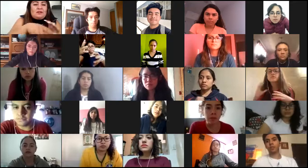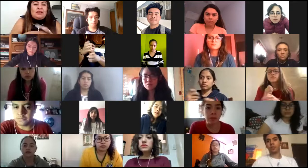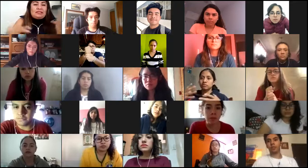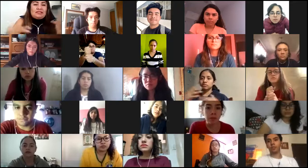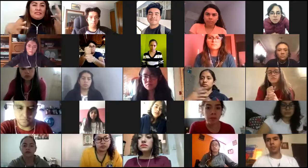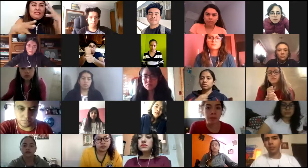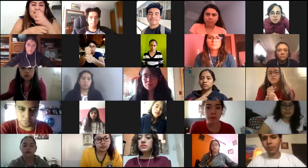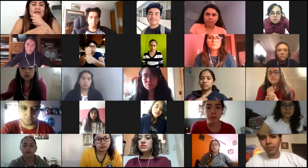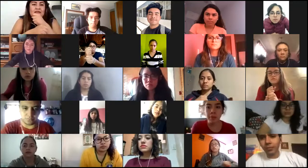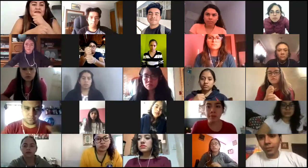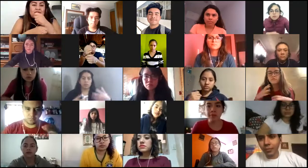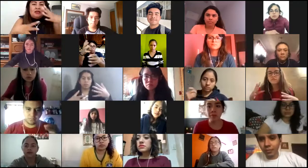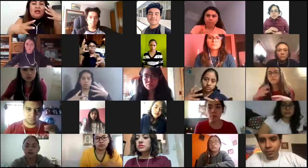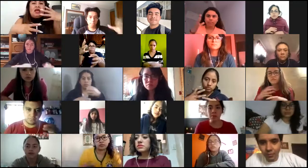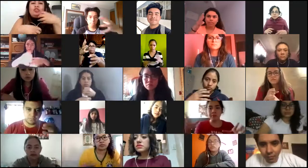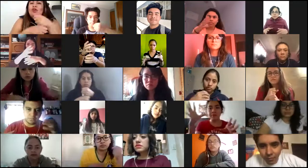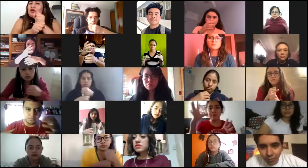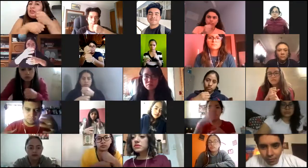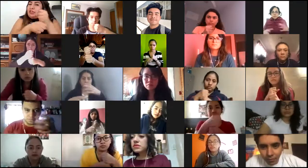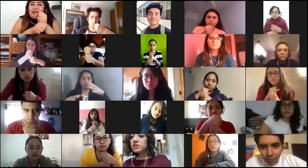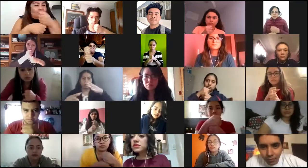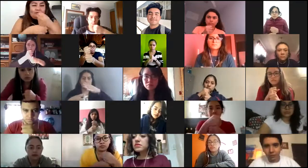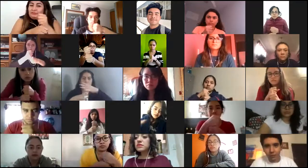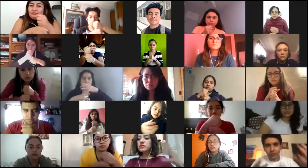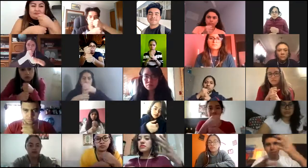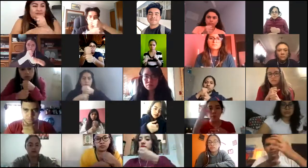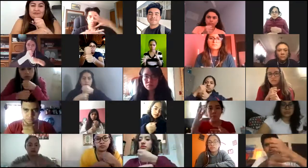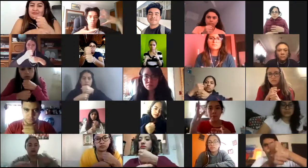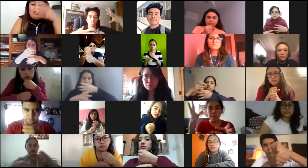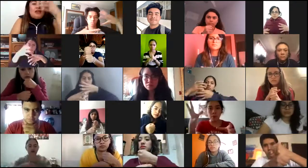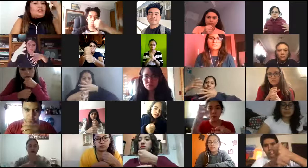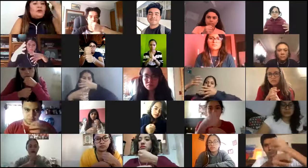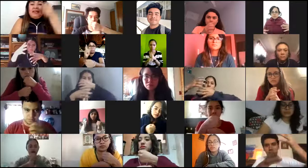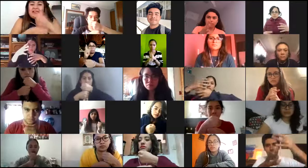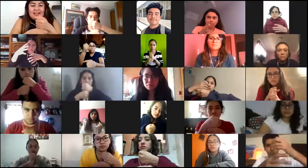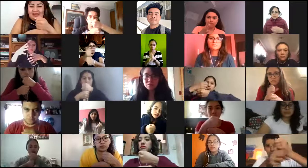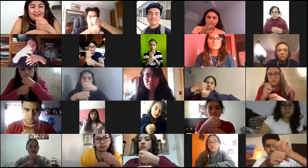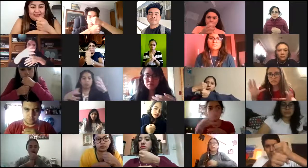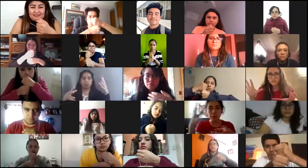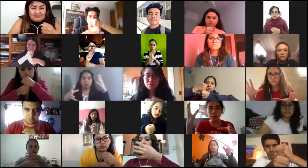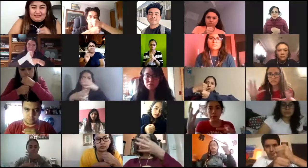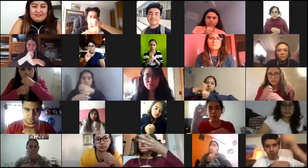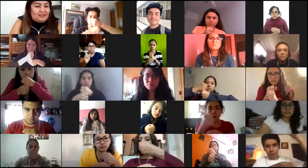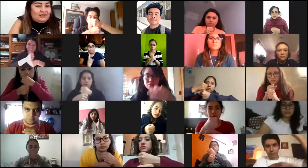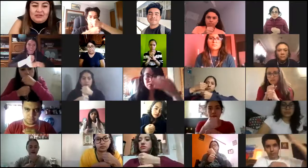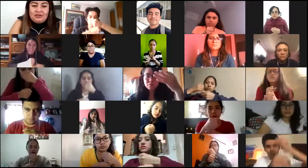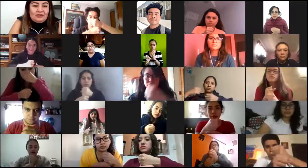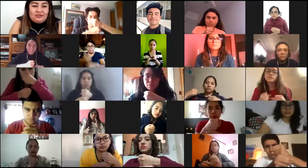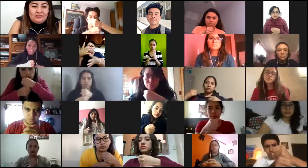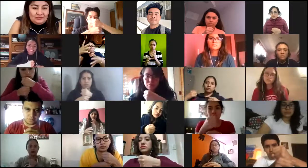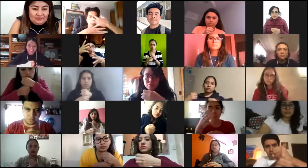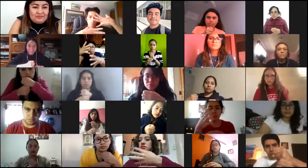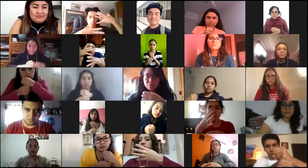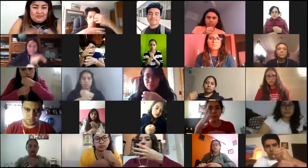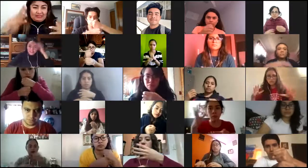Observen cómo la hace Alicia. No gira, no pega, no.